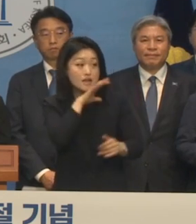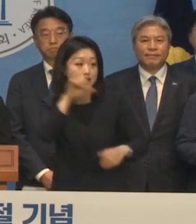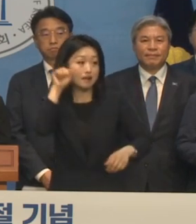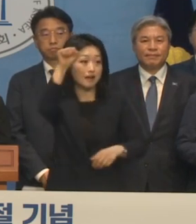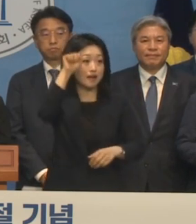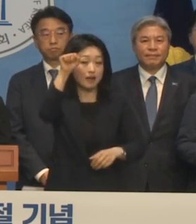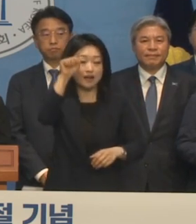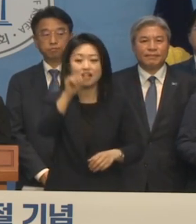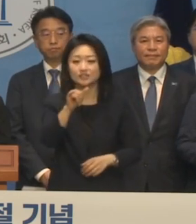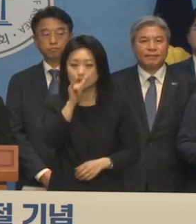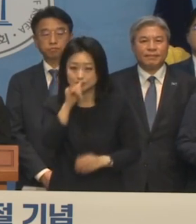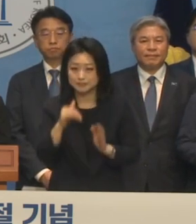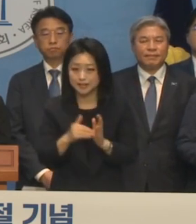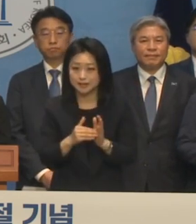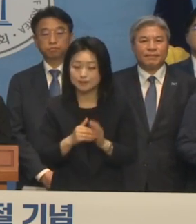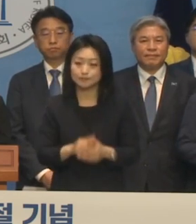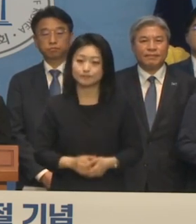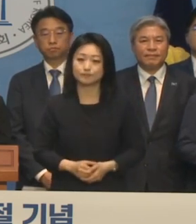저항에 부딪혔습니다.